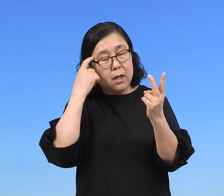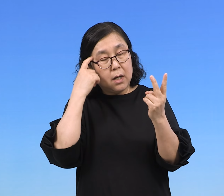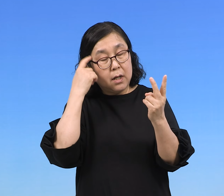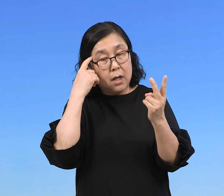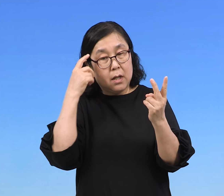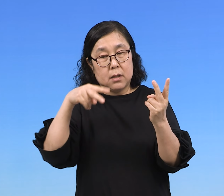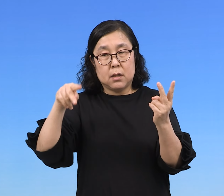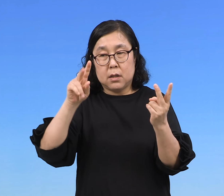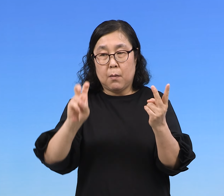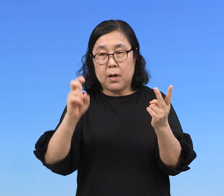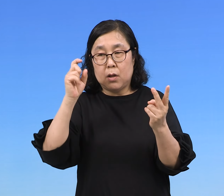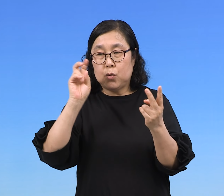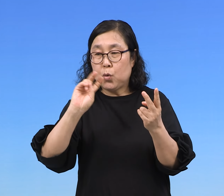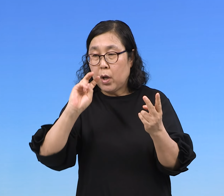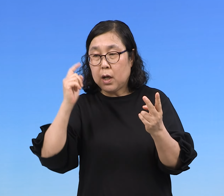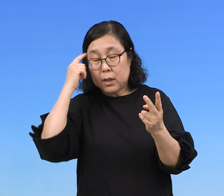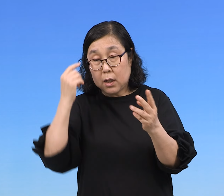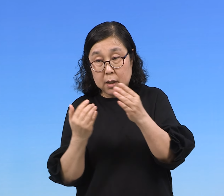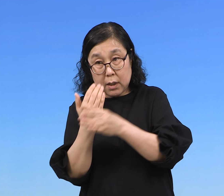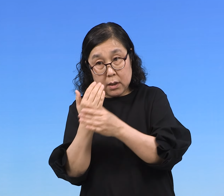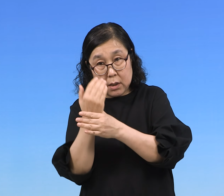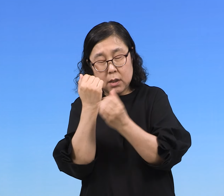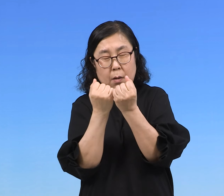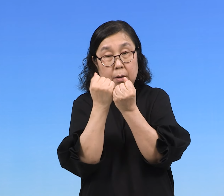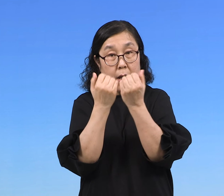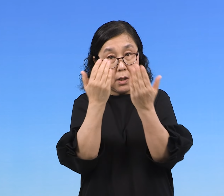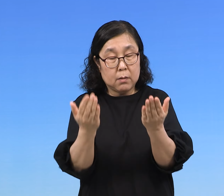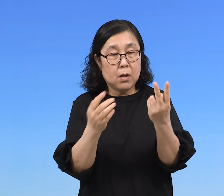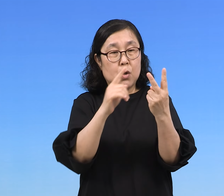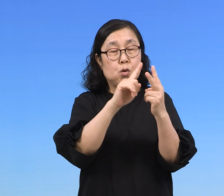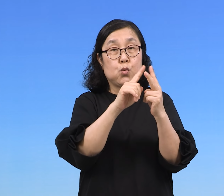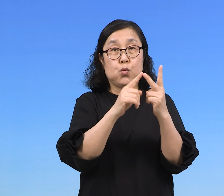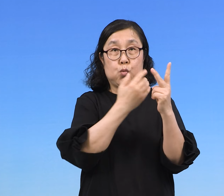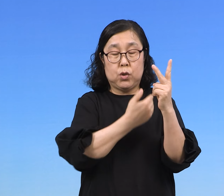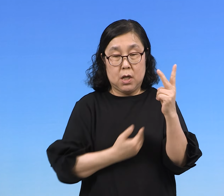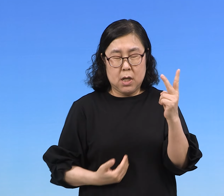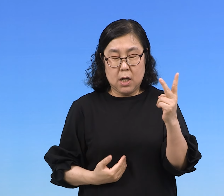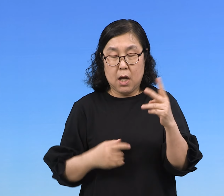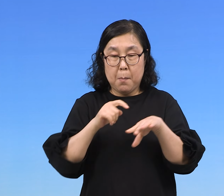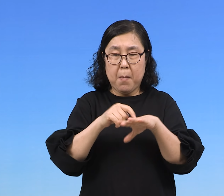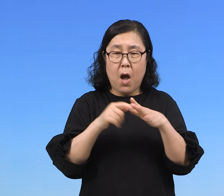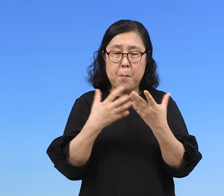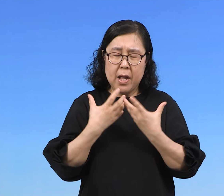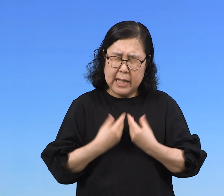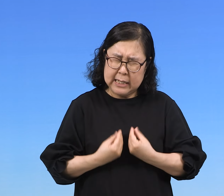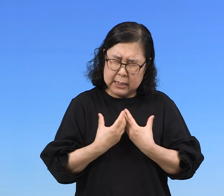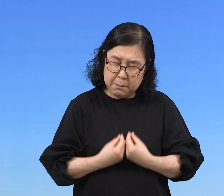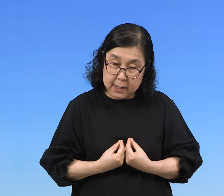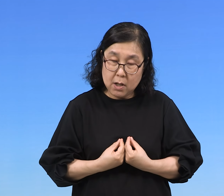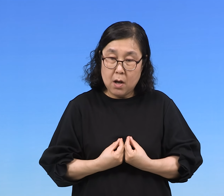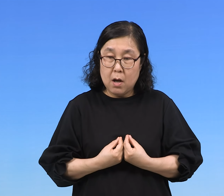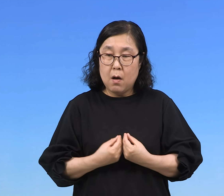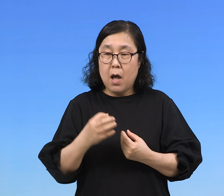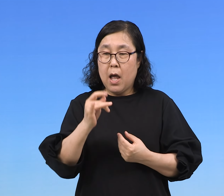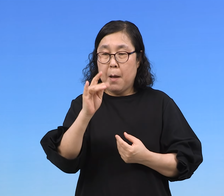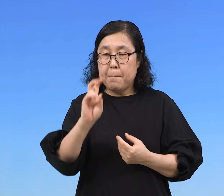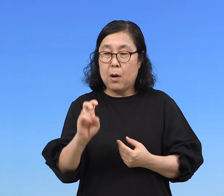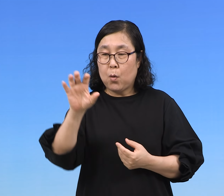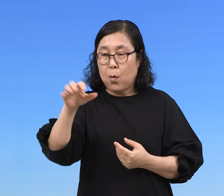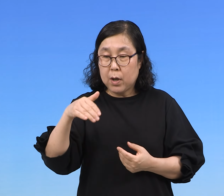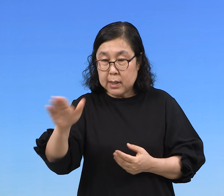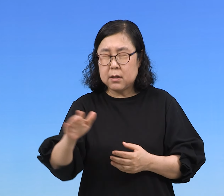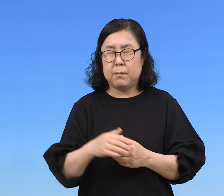설명을 드릴게요. 지금 이 두 제자가 굉장히 낙심해서 엠마오로 가고 있는데 그 원인이 20절입니다.